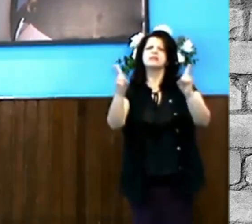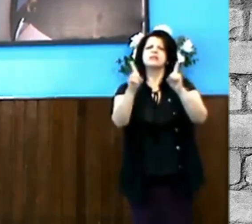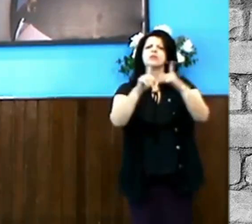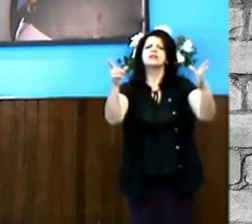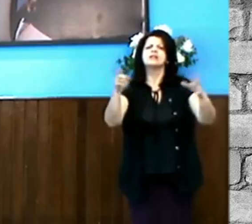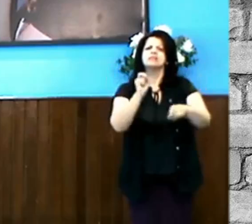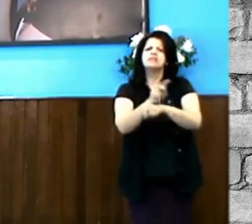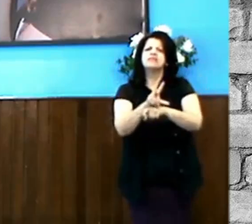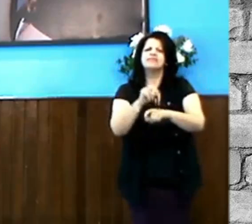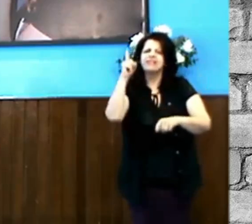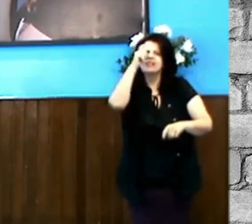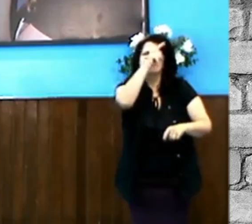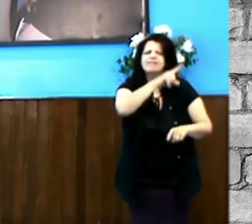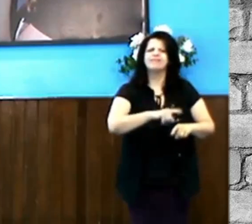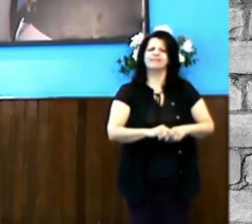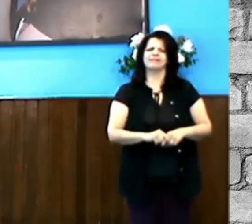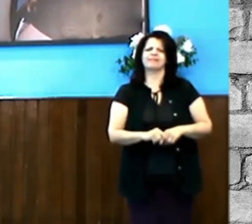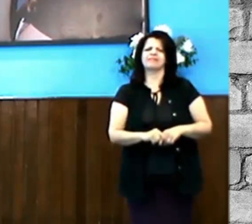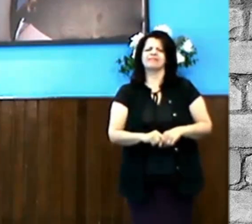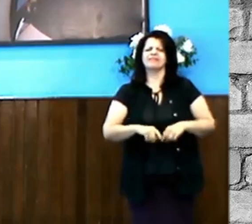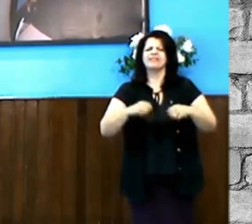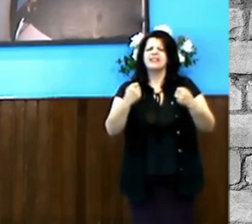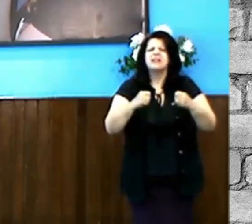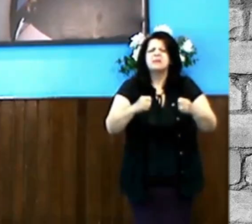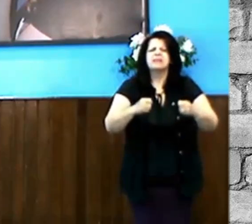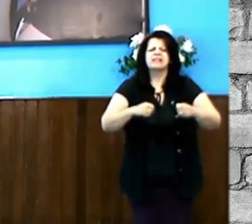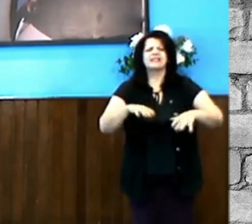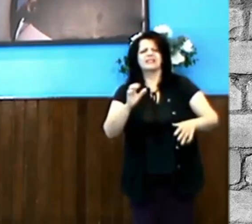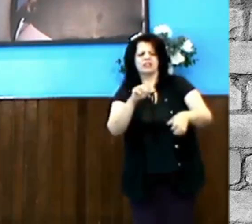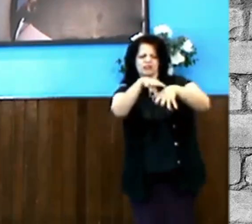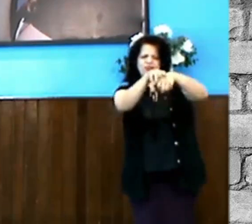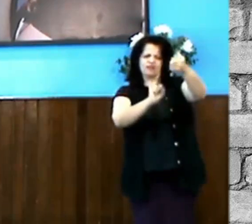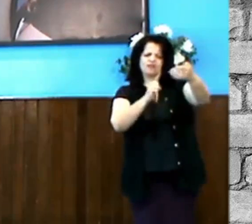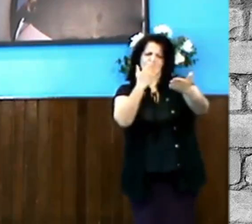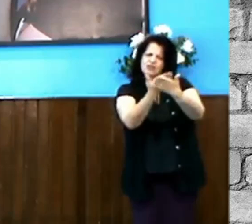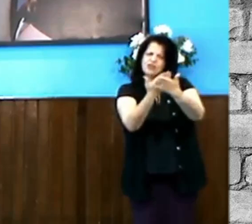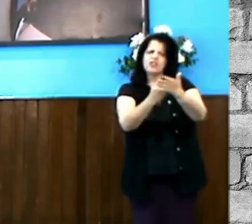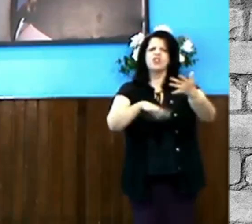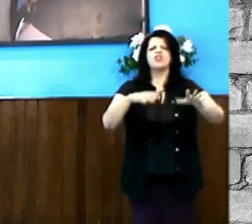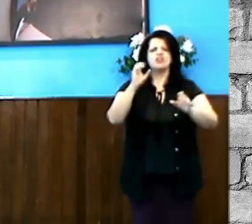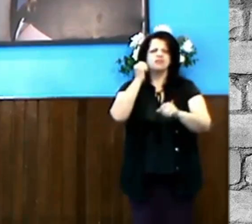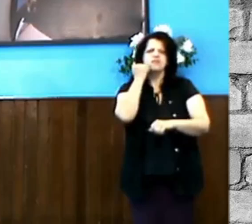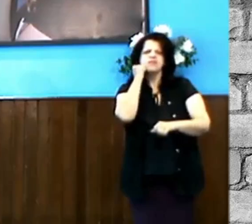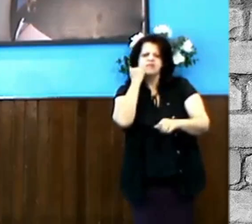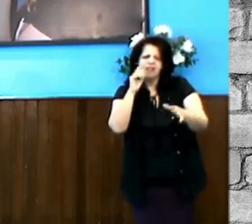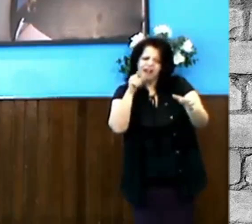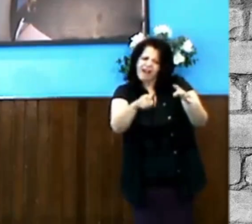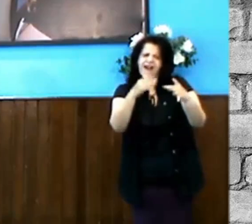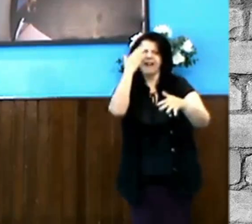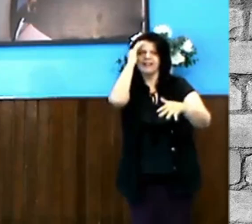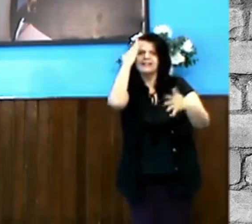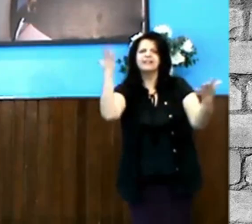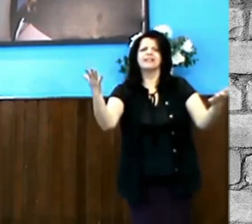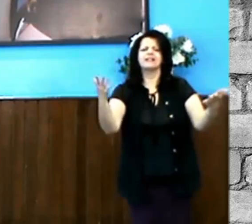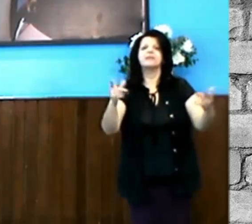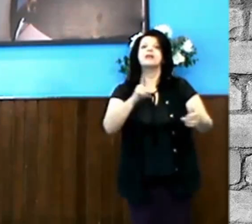difícil. Exige às vezes alguma formação química, biológica, medicinal. A olho nu, nem sempre a gente consegue. Existe